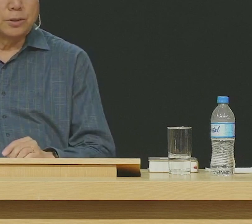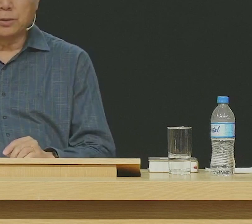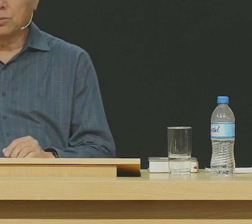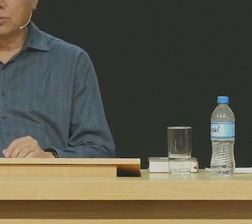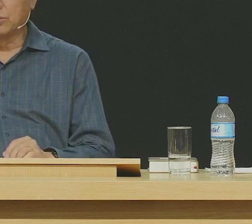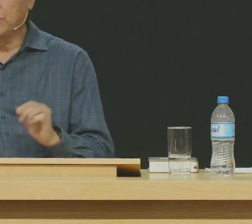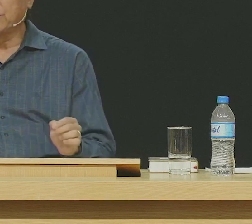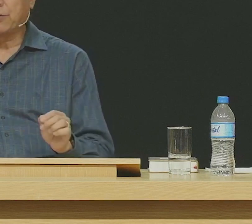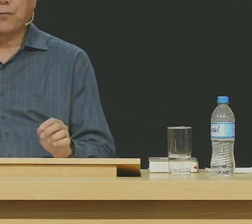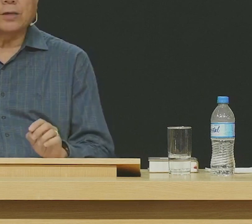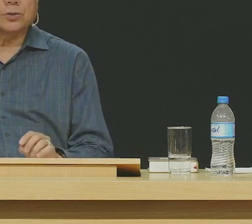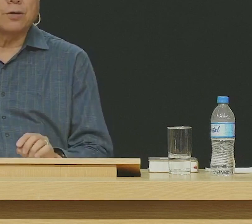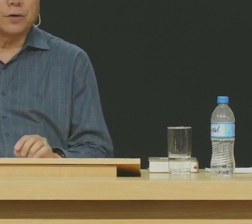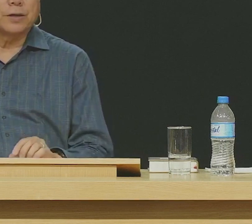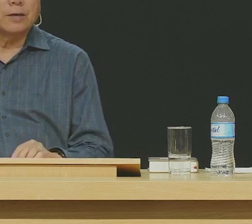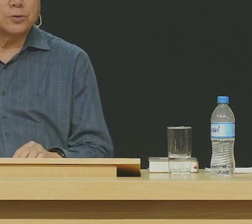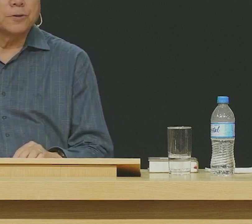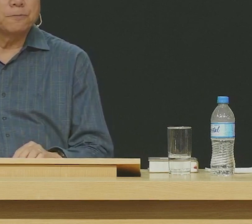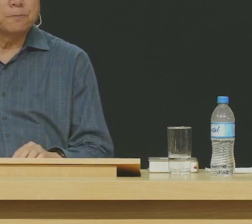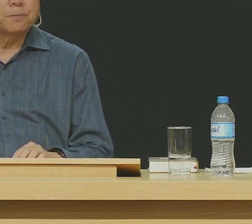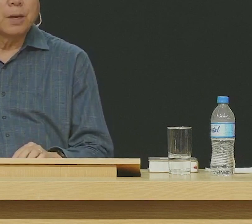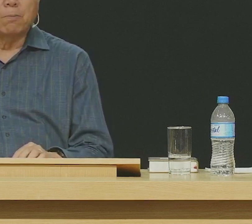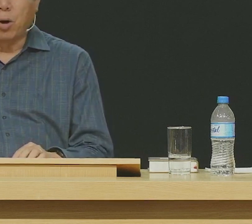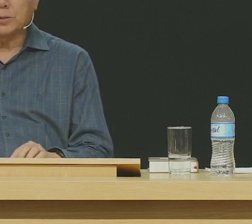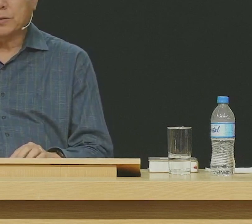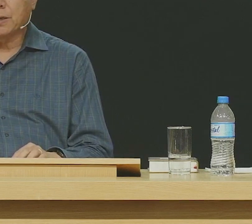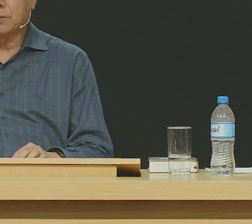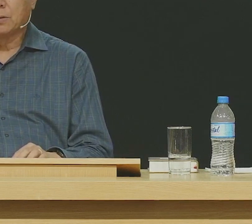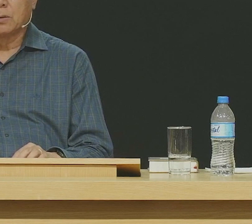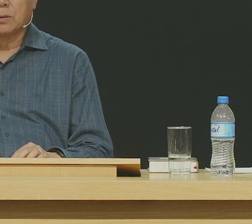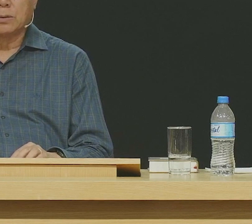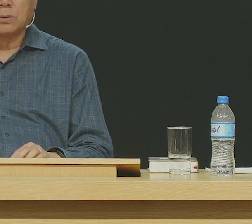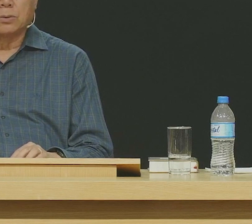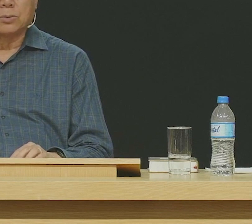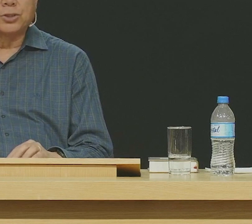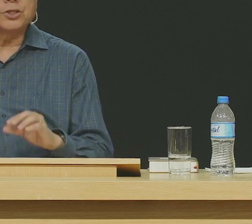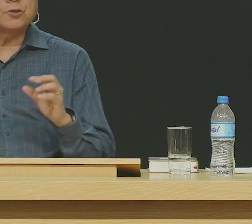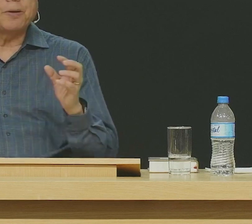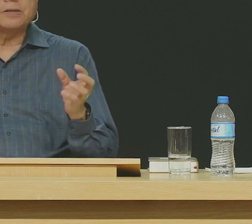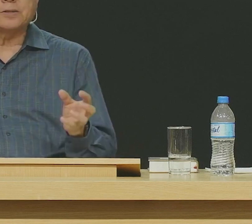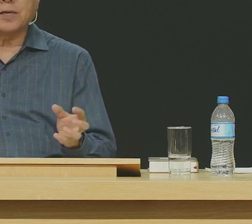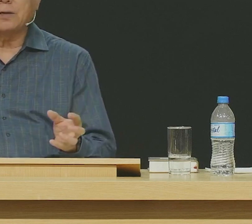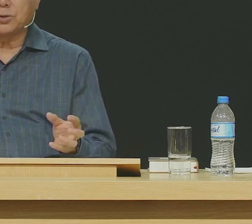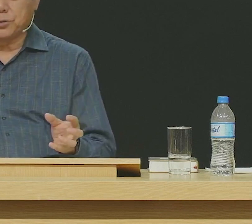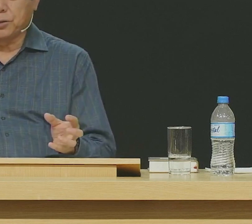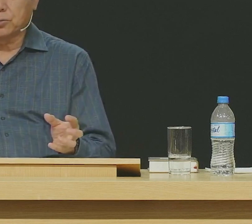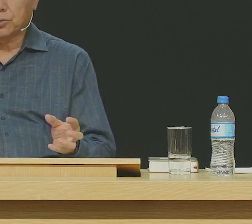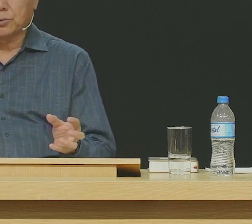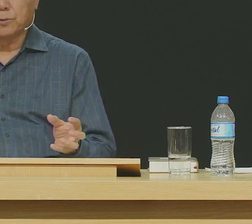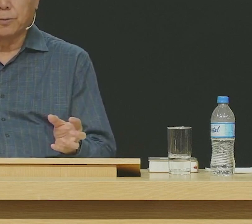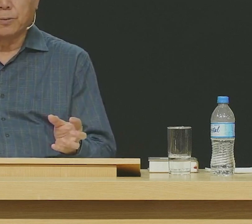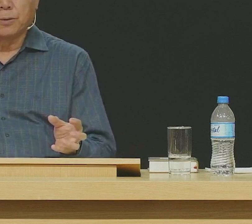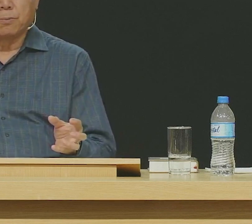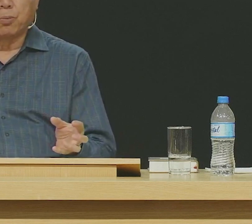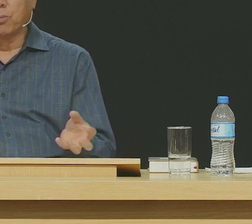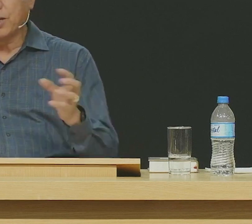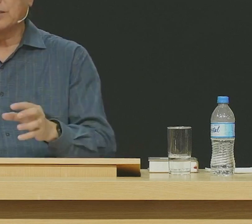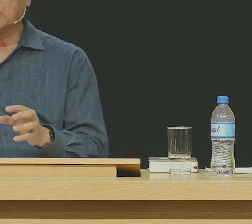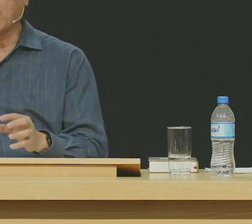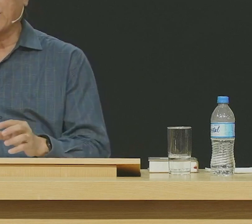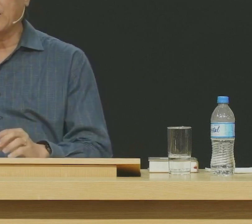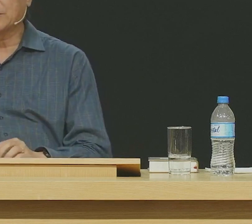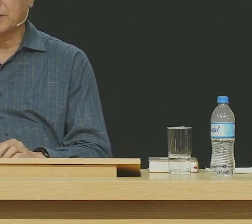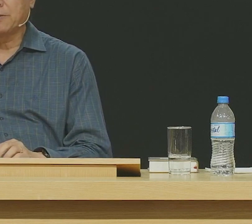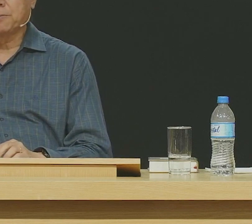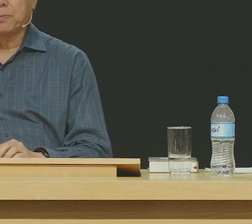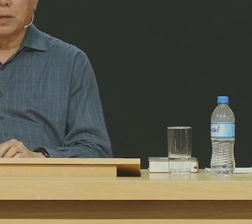mostrou que o livro de Efésios, na verdade, mostra o dispensar de Deus por meio